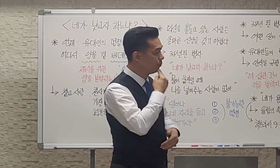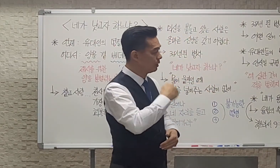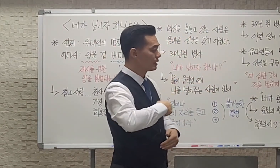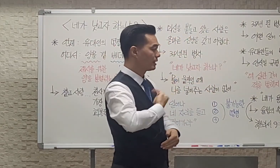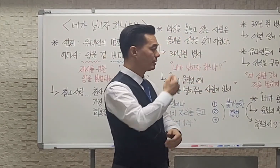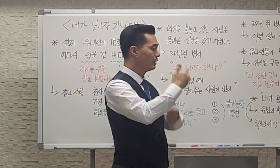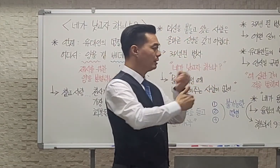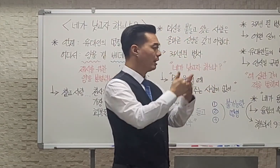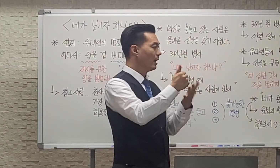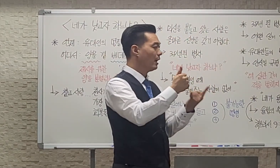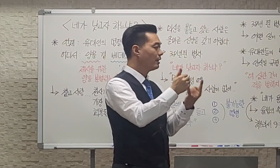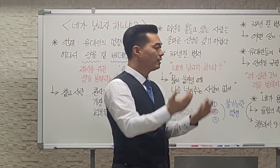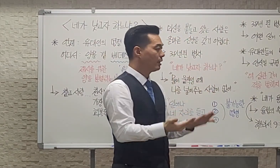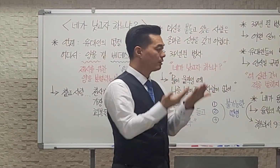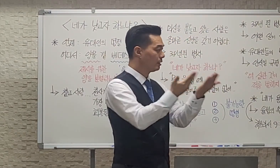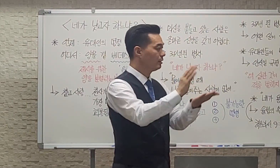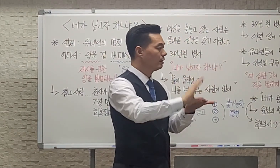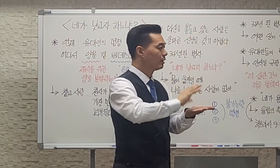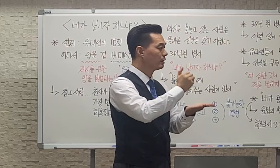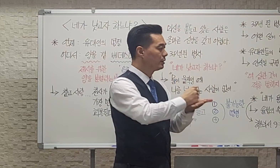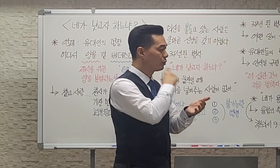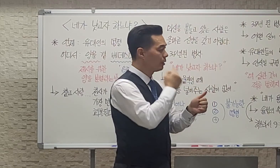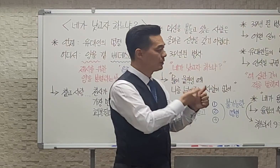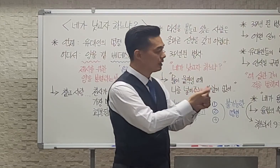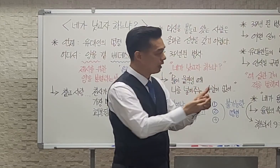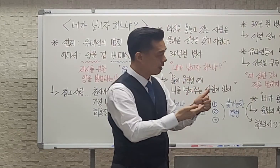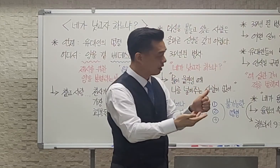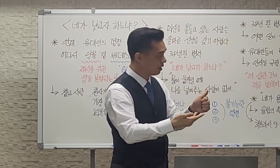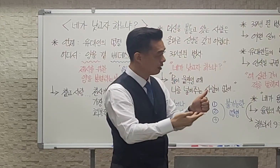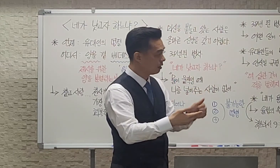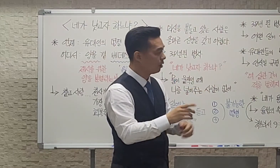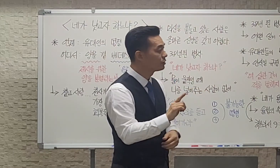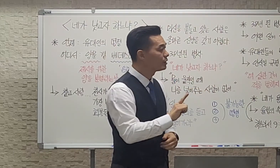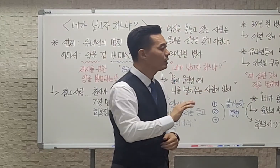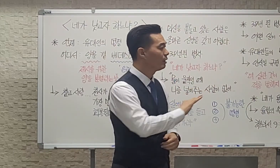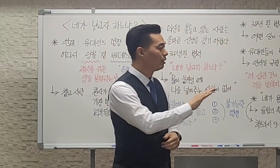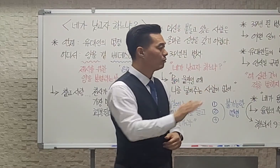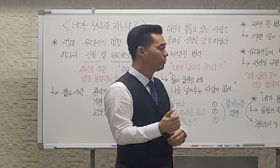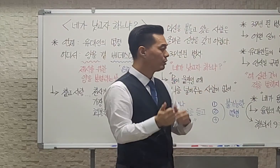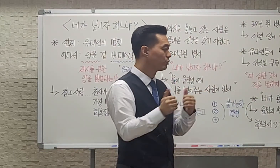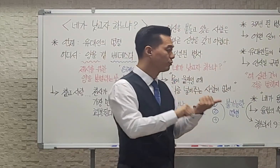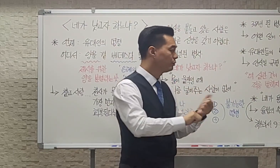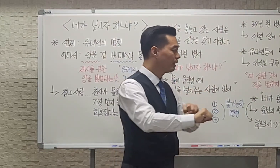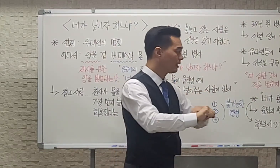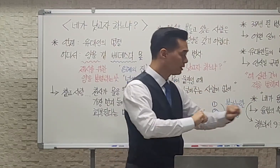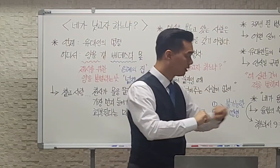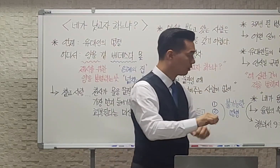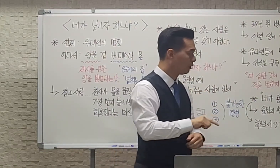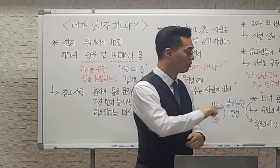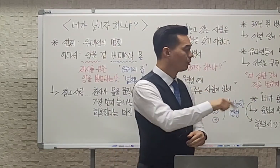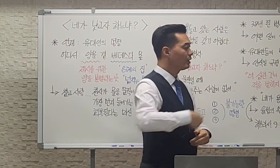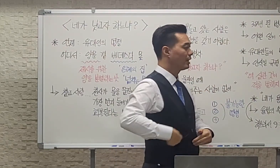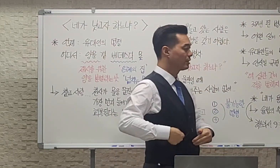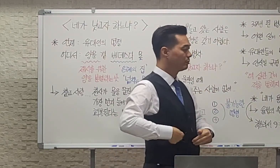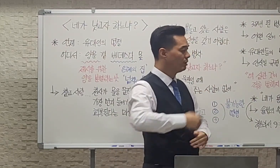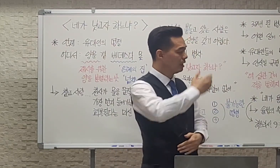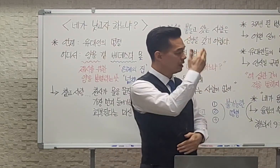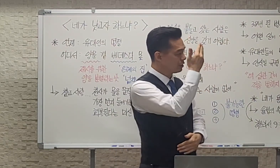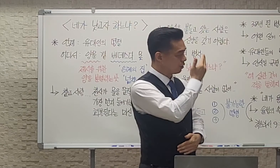흠없는 자신을 하나님께 드린 그리스도의 피가 어찌 우리 죽은 행실에서 너희 양심을